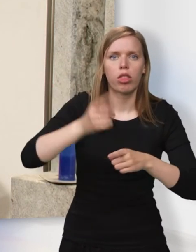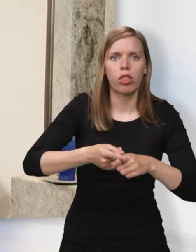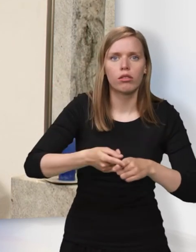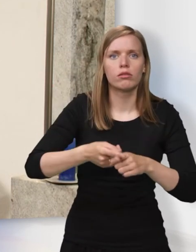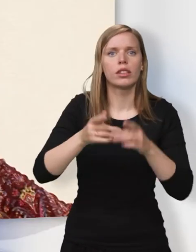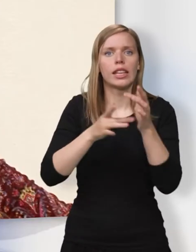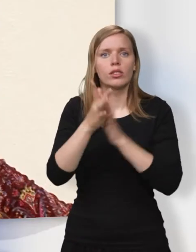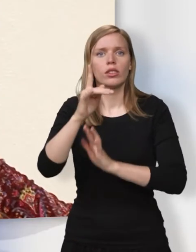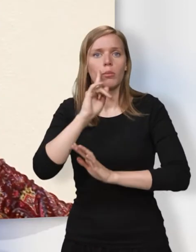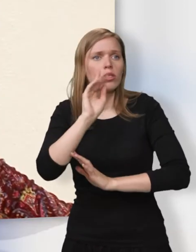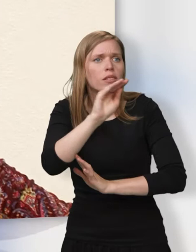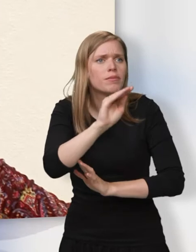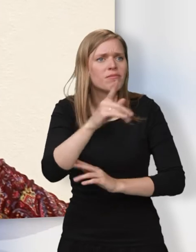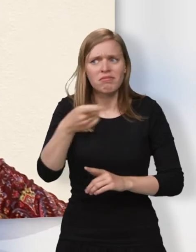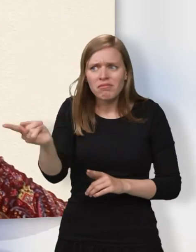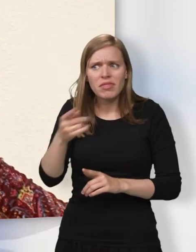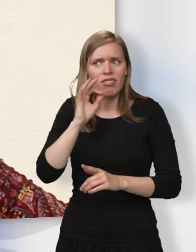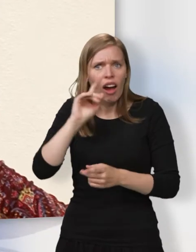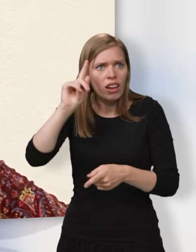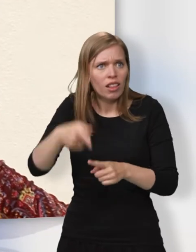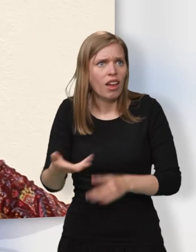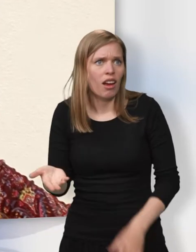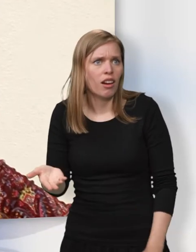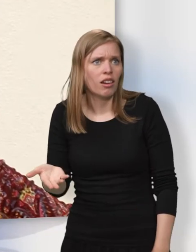ihm: Sie haben keinen Wein mehr.